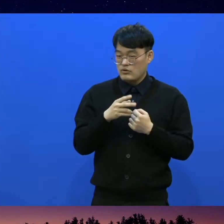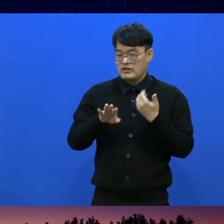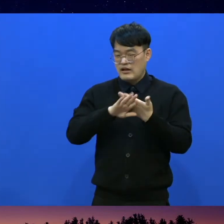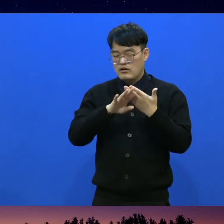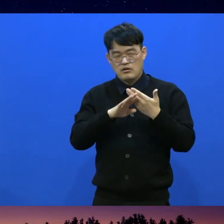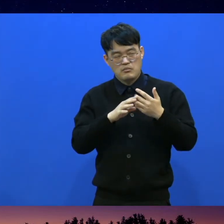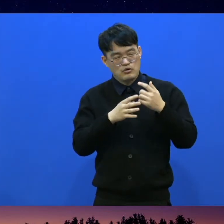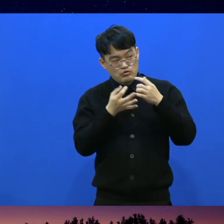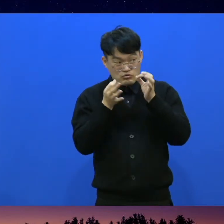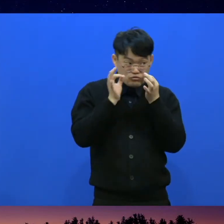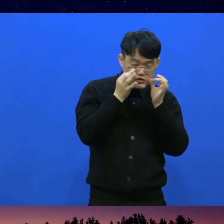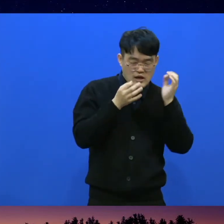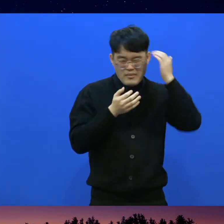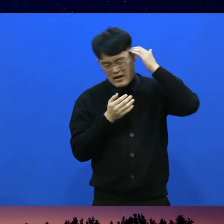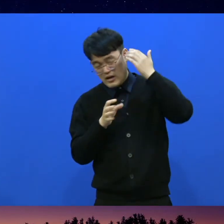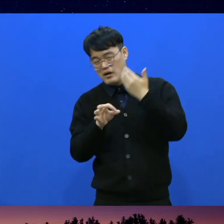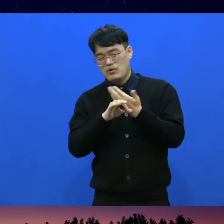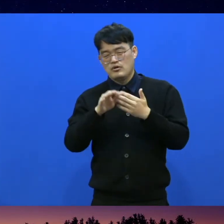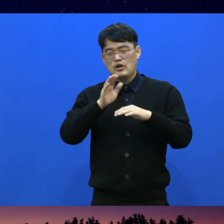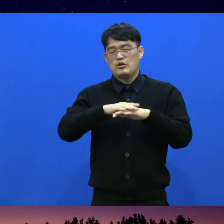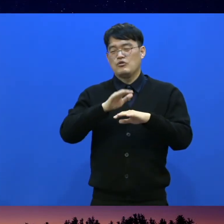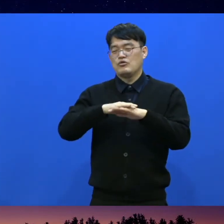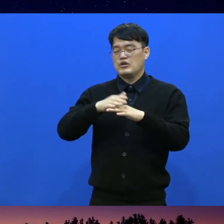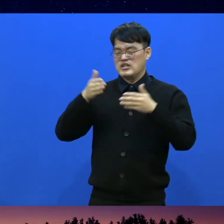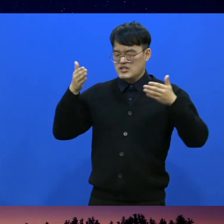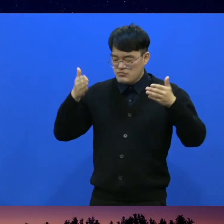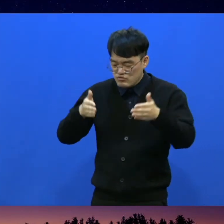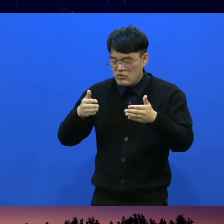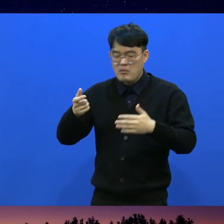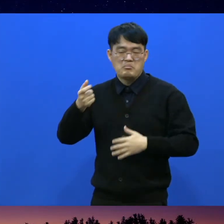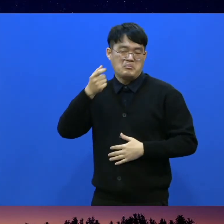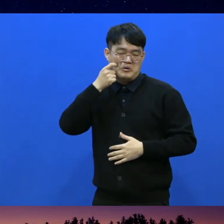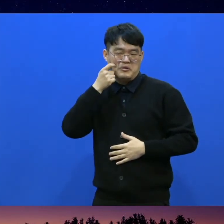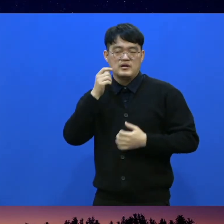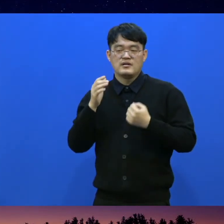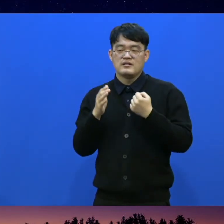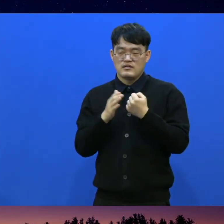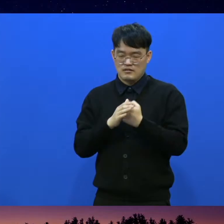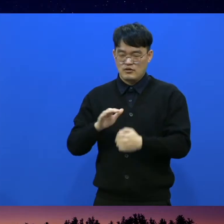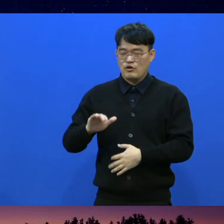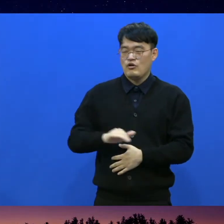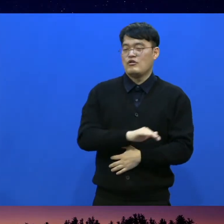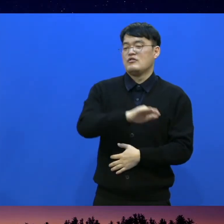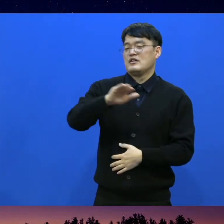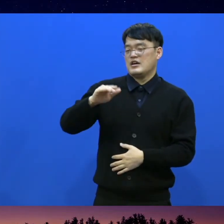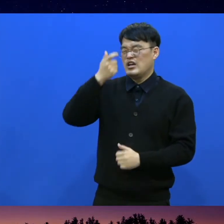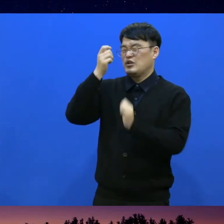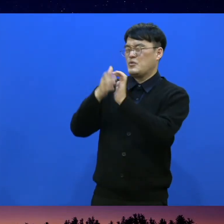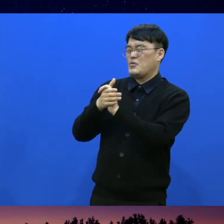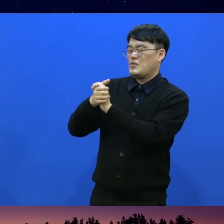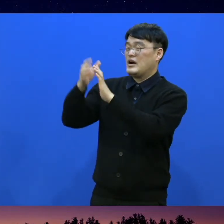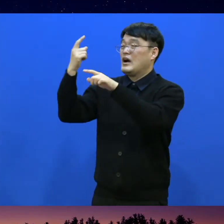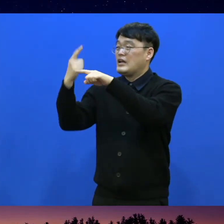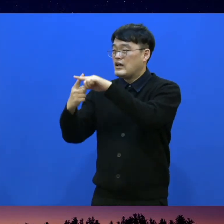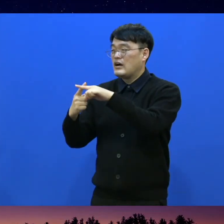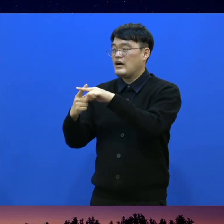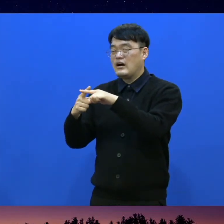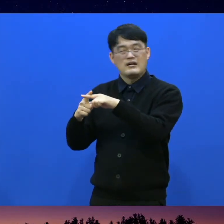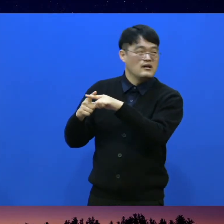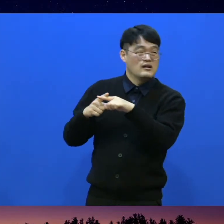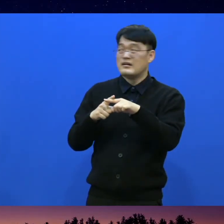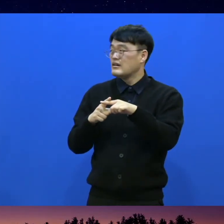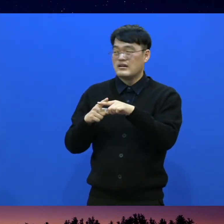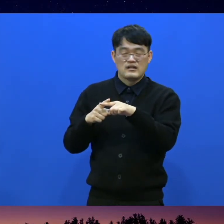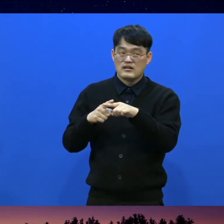그러면 이제 소리가 안 내게 됐어요. 내 소리가 안 들리니까 내다가 피곤해서 안 하는 거예요. 그러니까